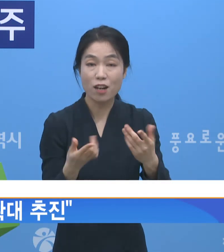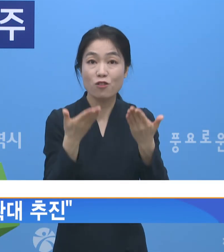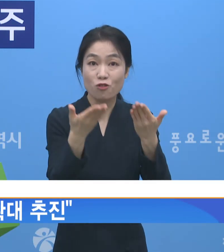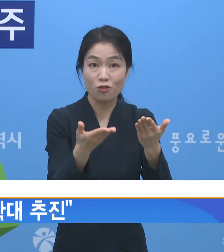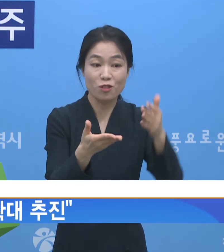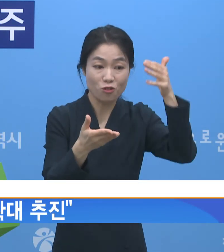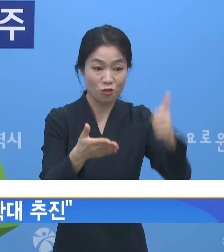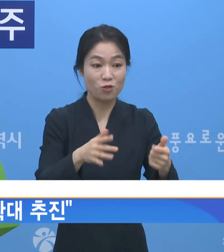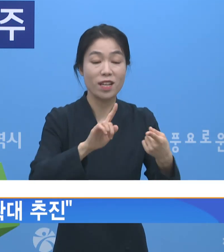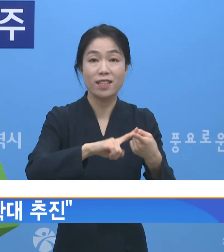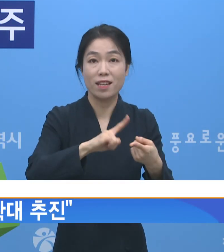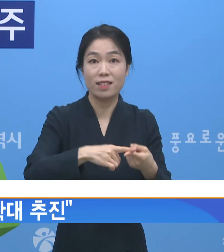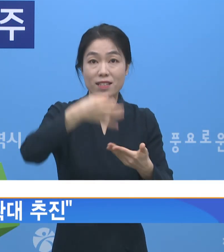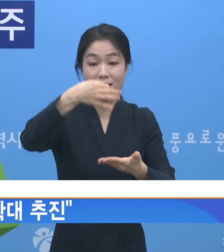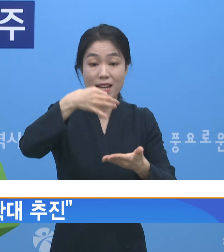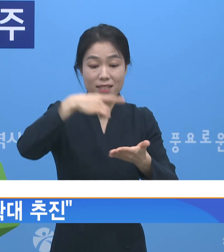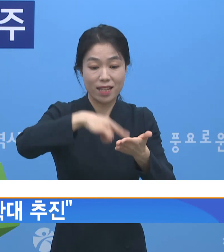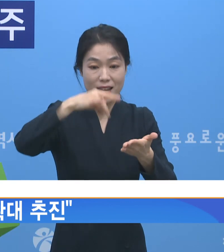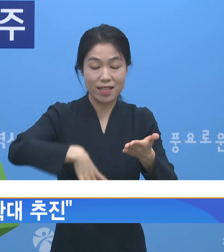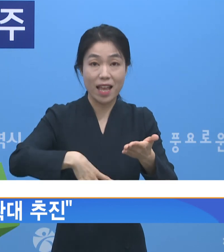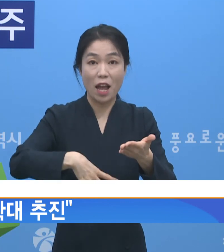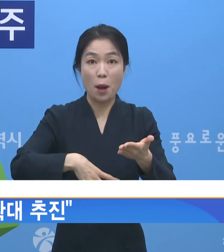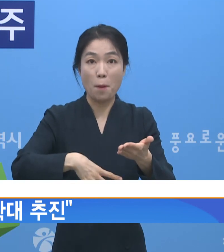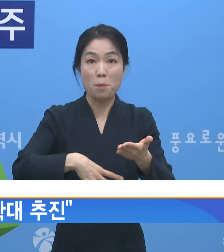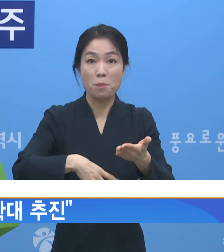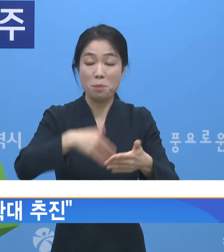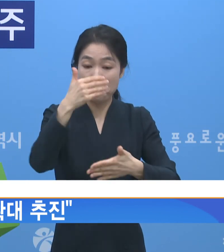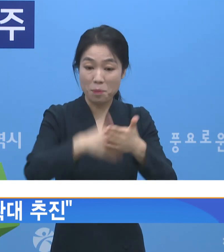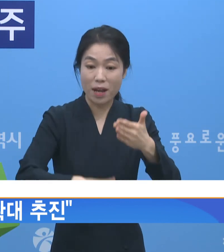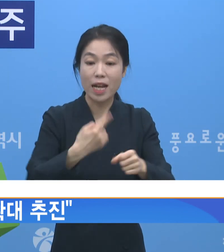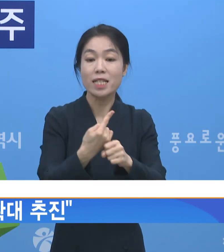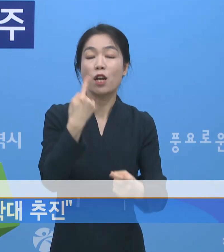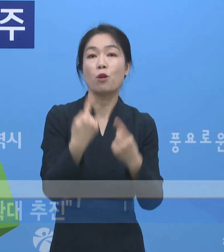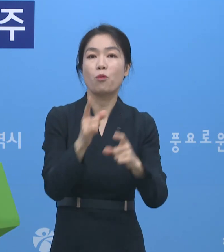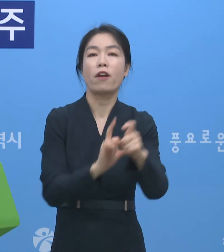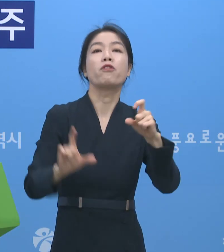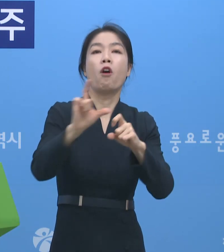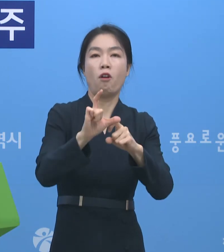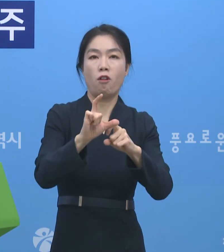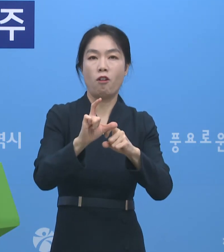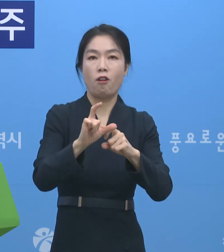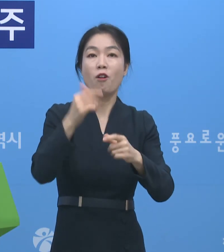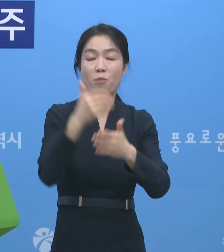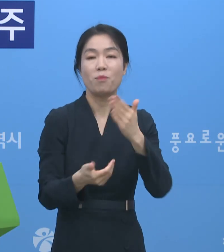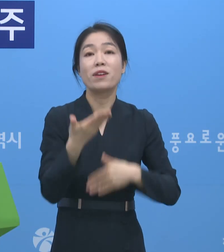대해서는 재산세 감면을 작년보다 확대해서 추진하겠습니다.